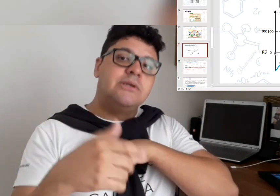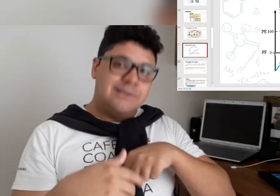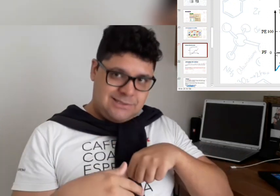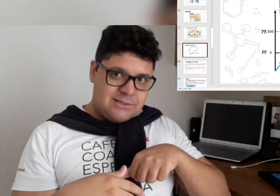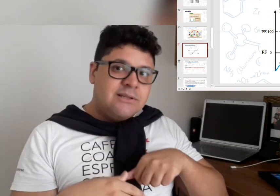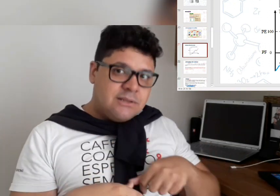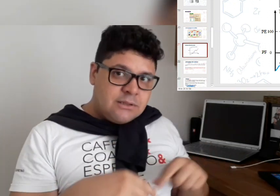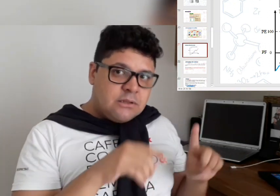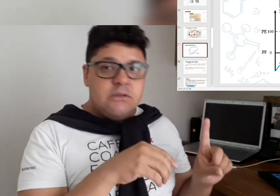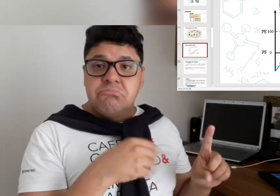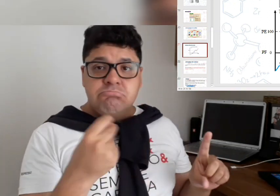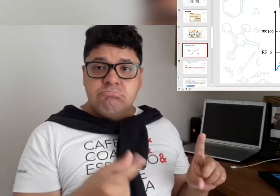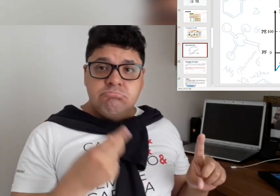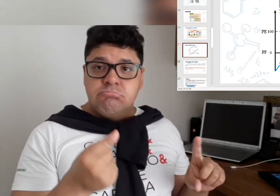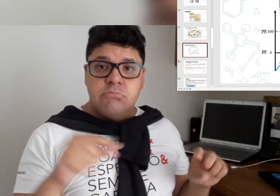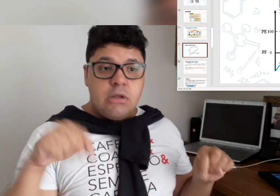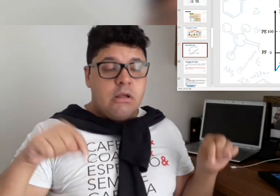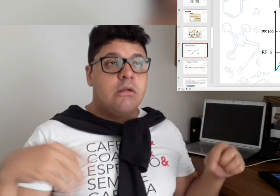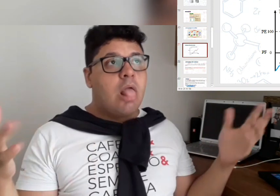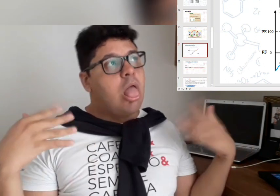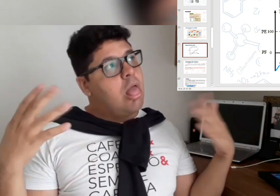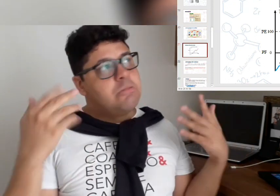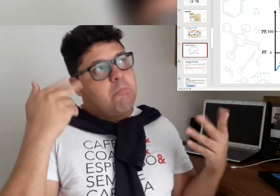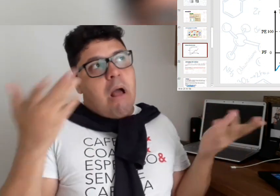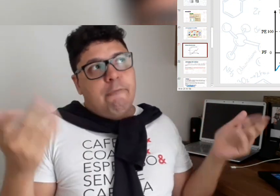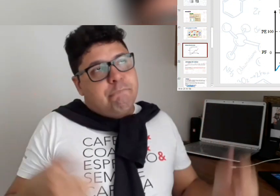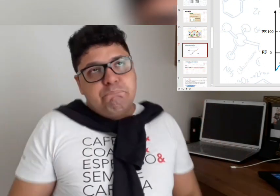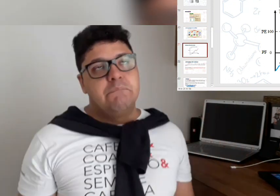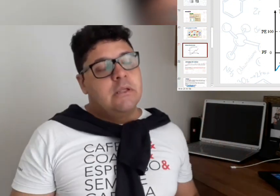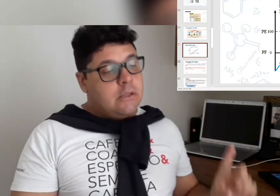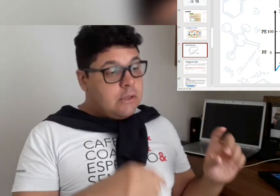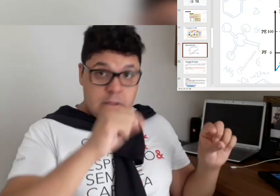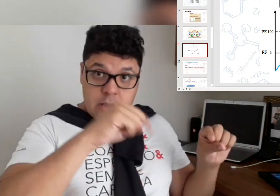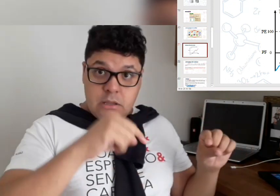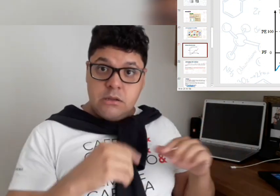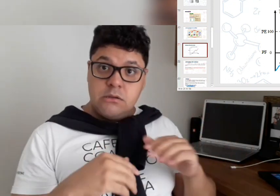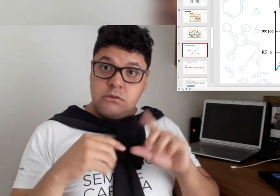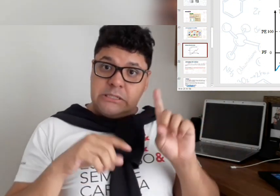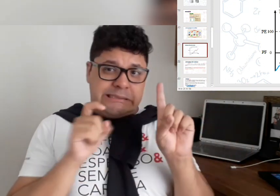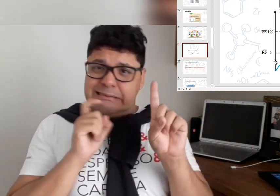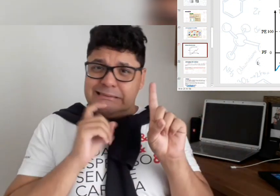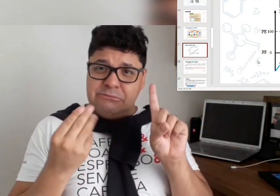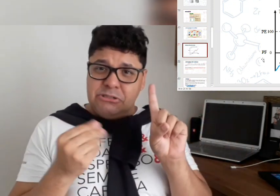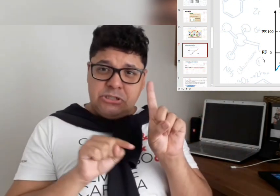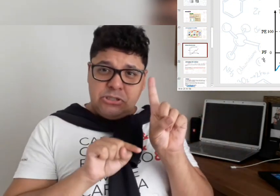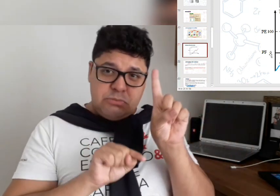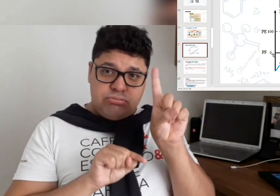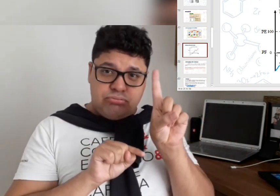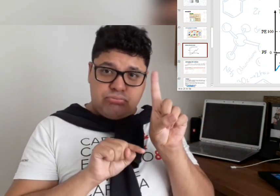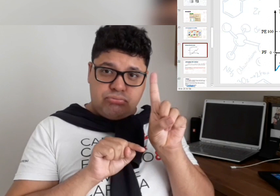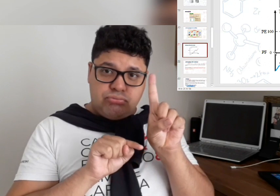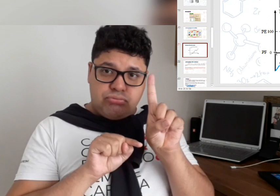tempo 0, quanto mais para frente aqui, ó, o tempo não para, né? Ele vai embora, tá?